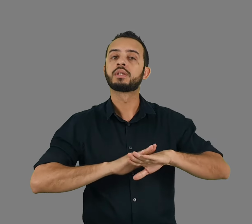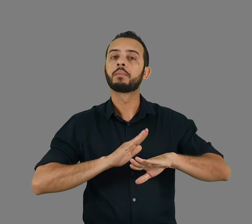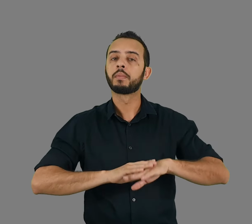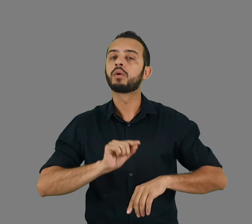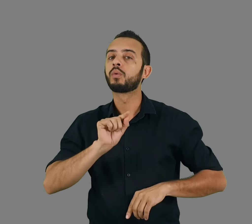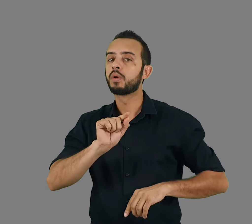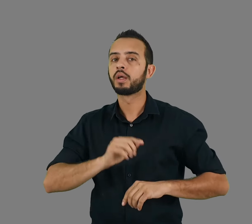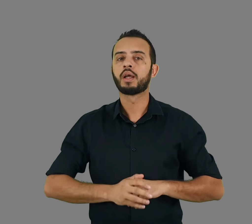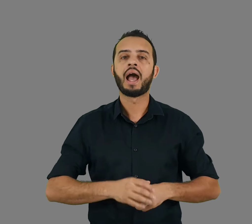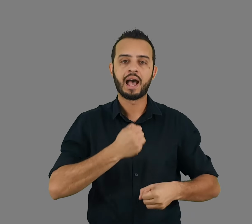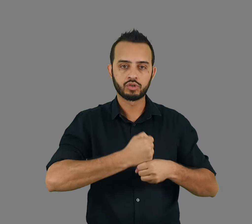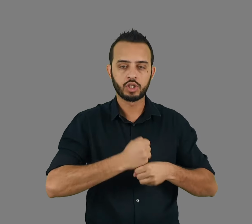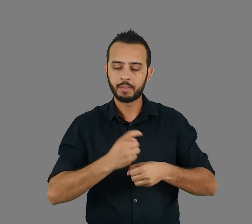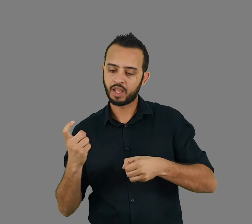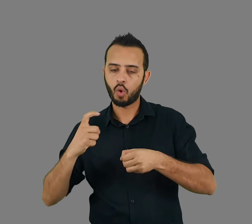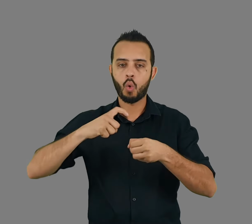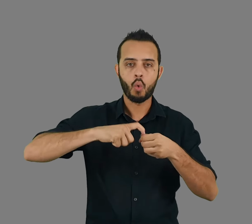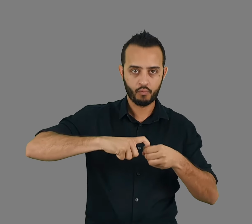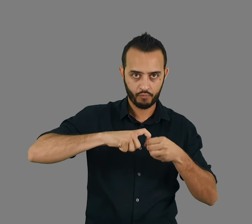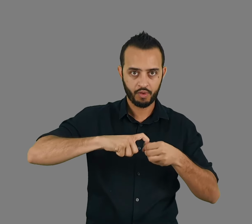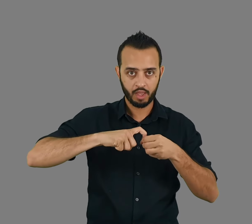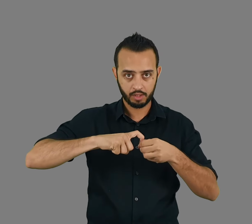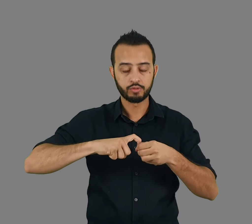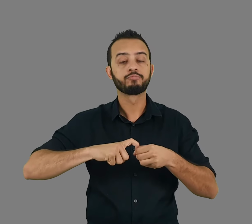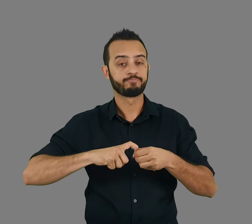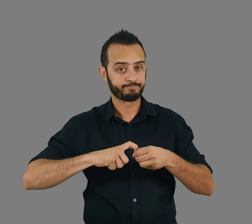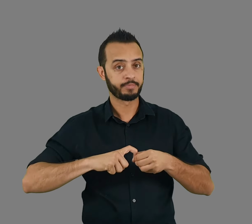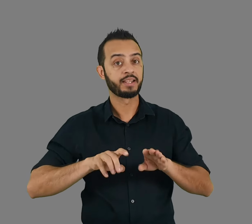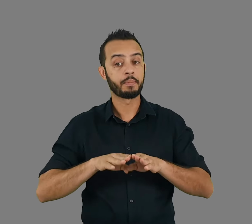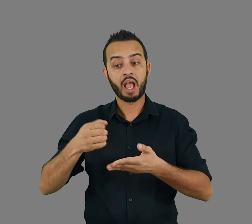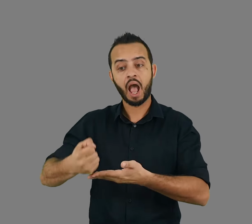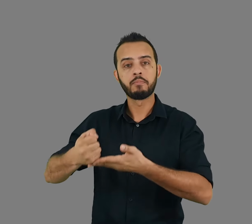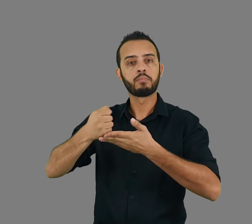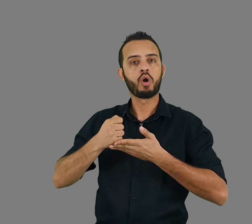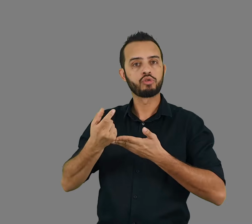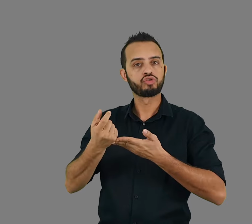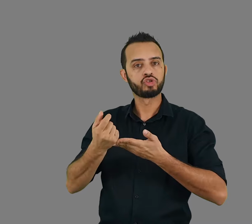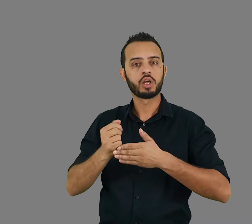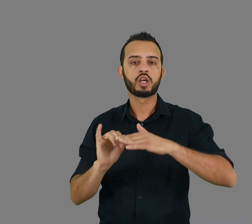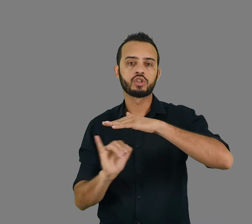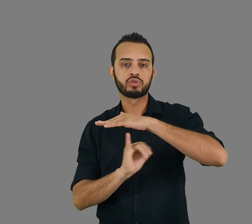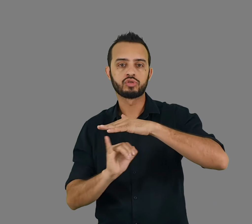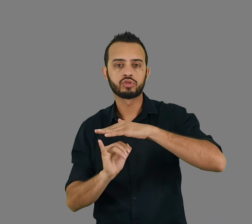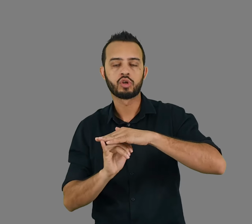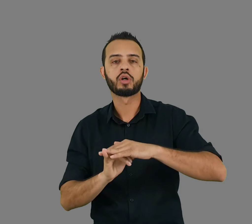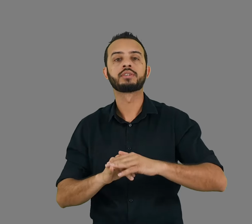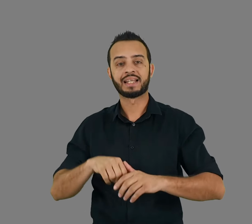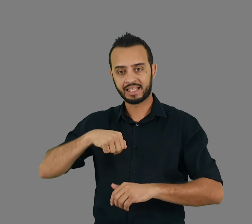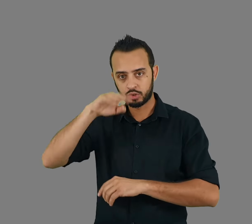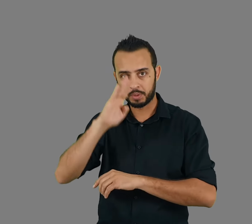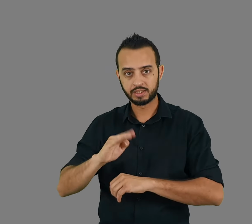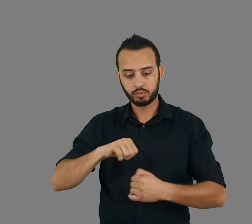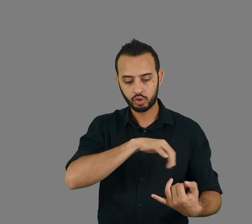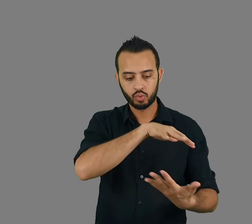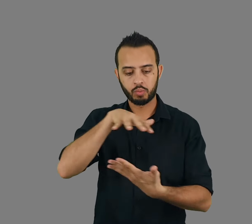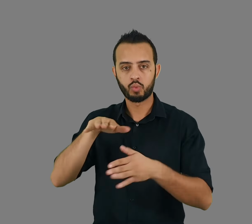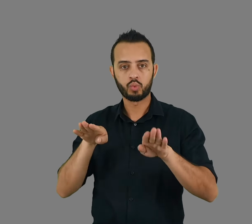estabelecer convênio e receber auxílio financeiro de entidades nacionais e internacionais, inclusive